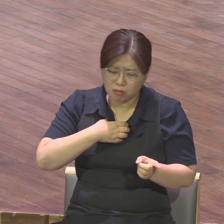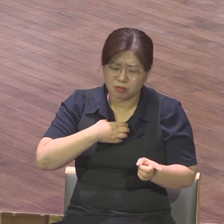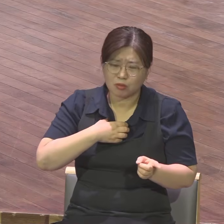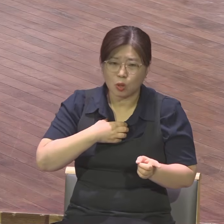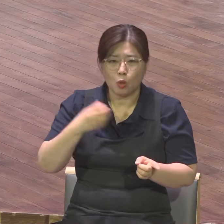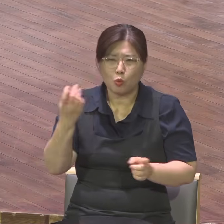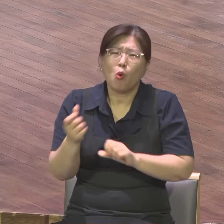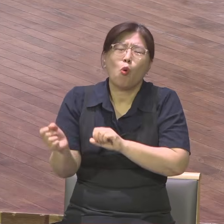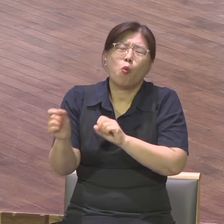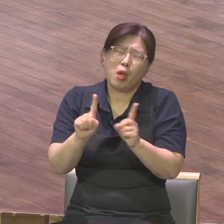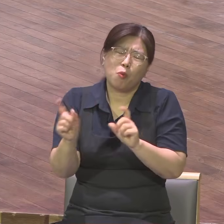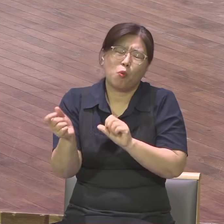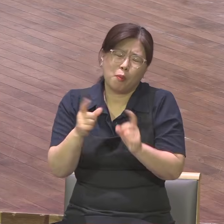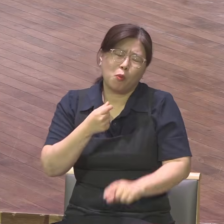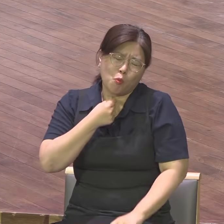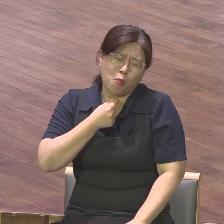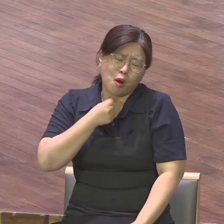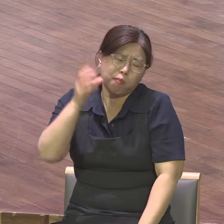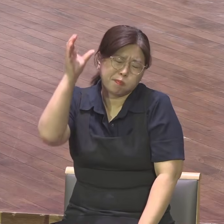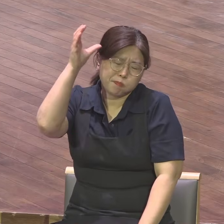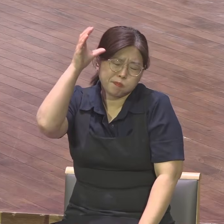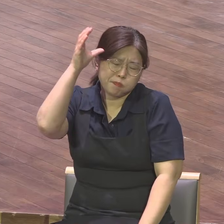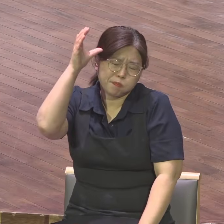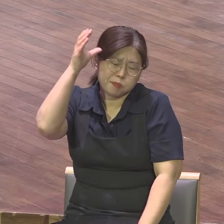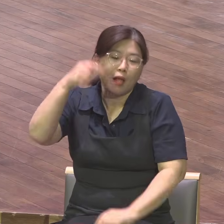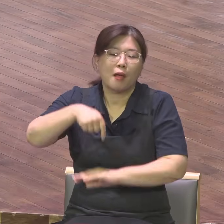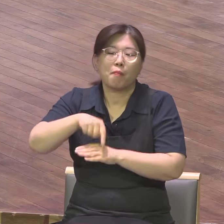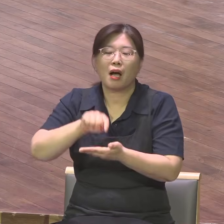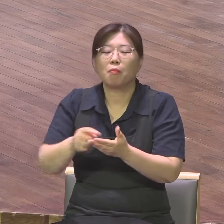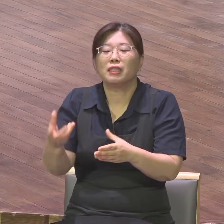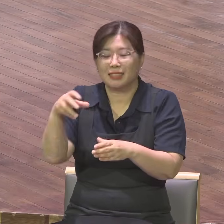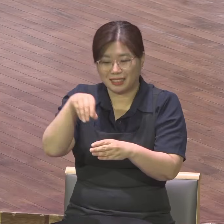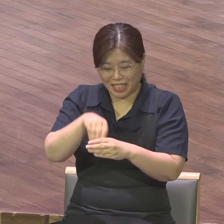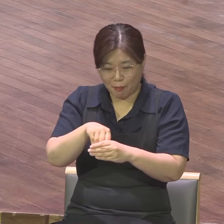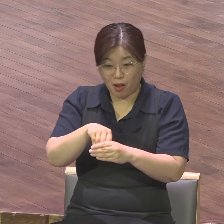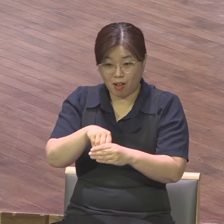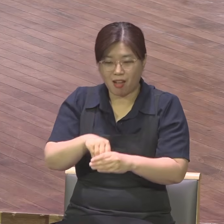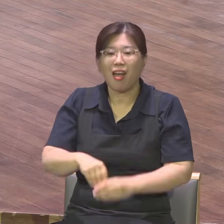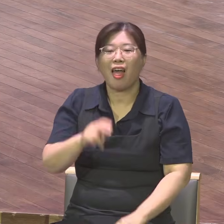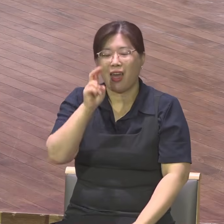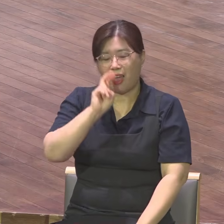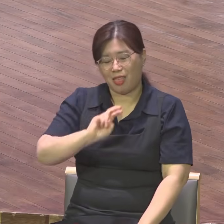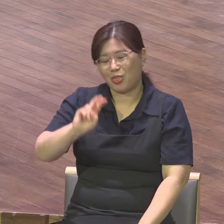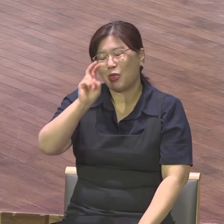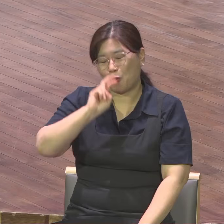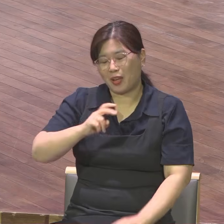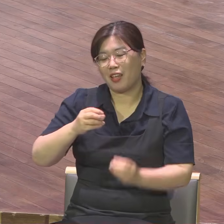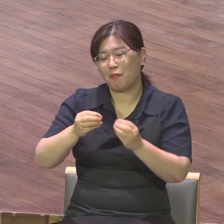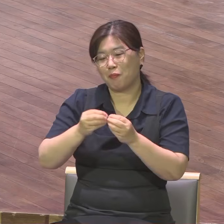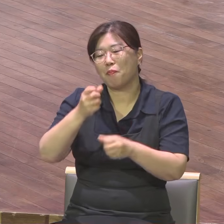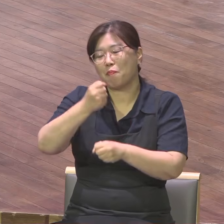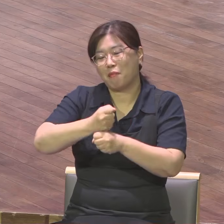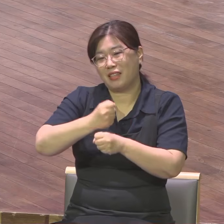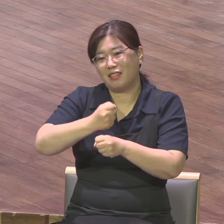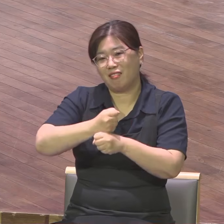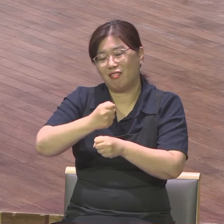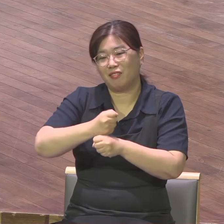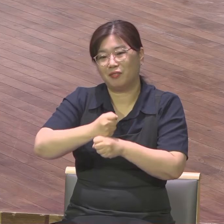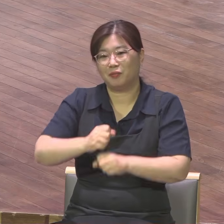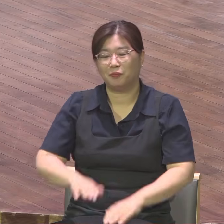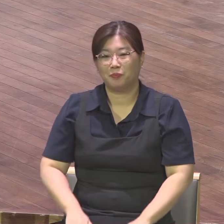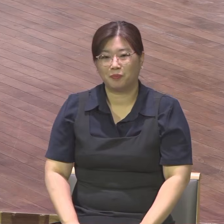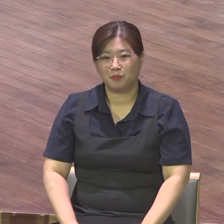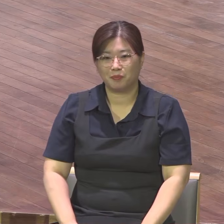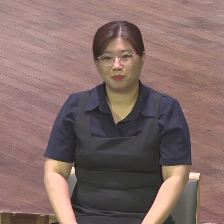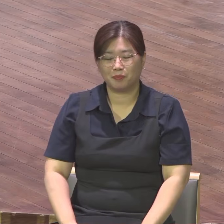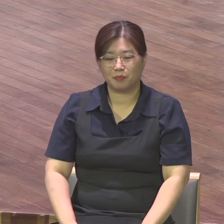소망을 담아서 에레미야가 기록한 내용입니다. 에레미야 애가는 총 5장으로